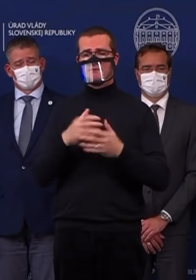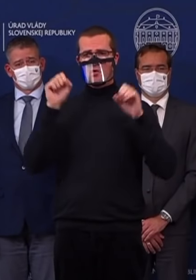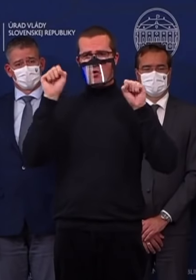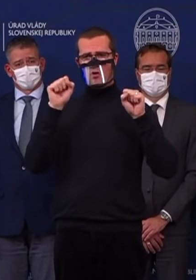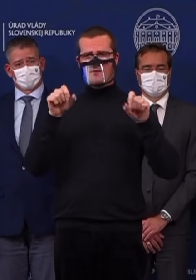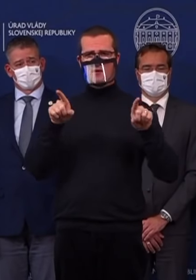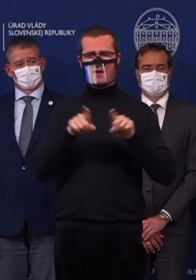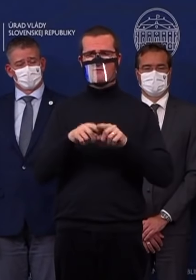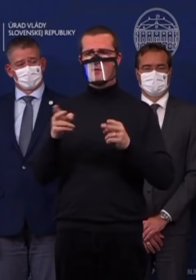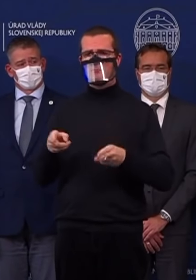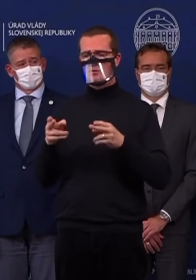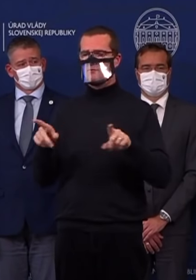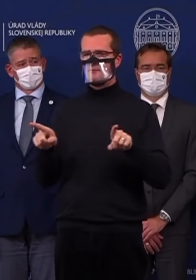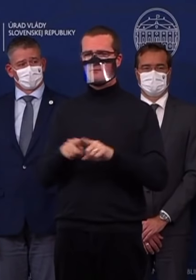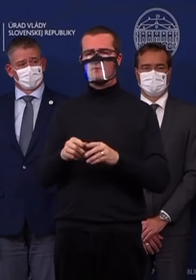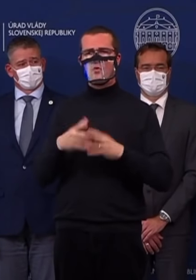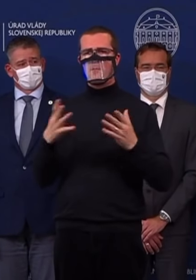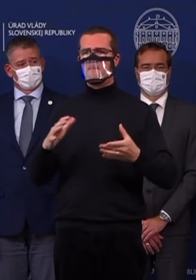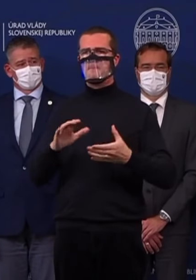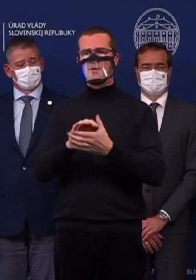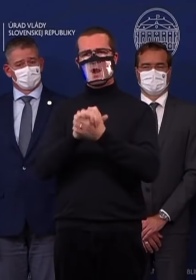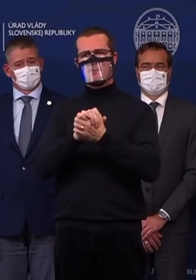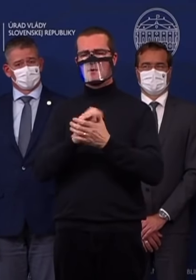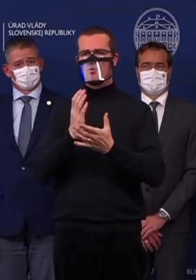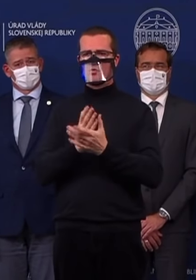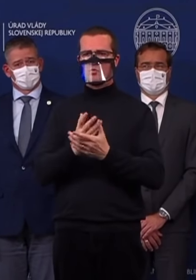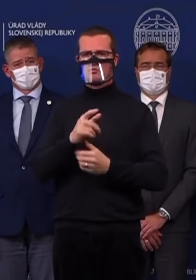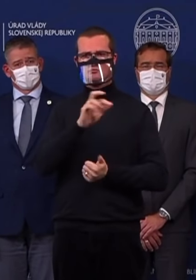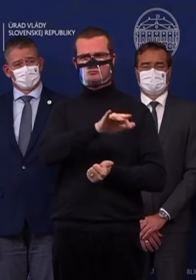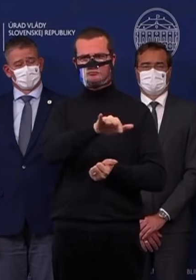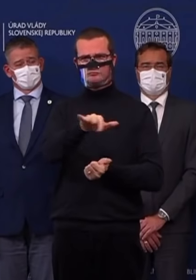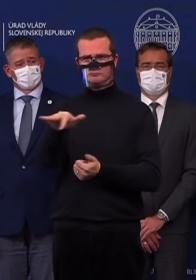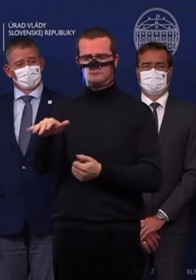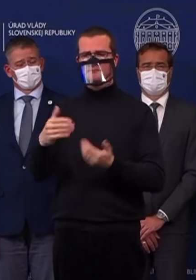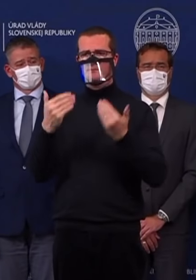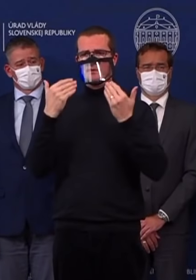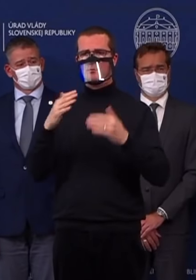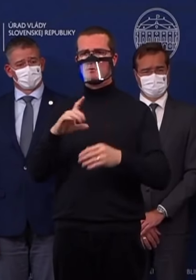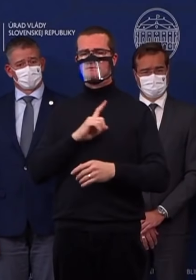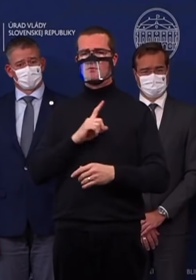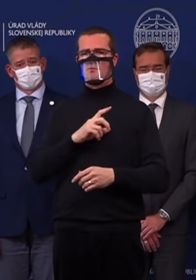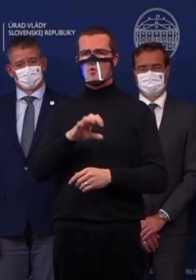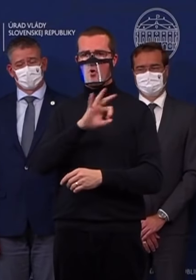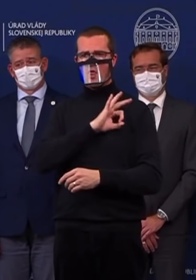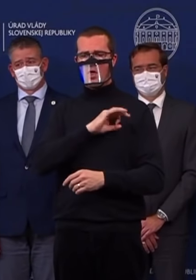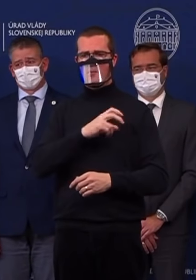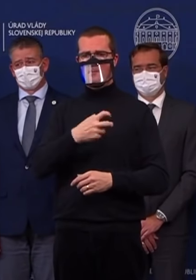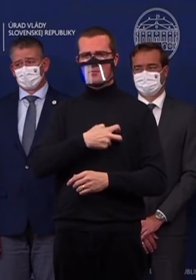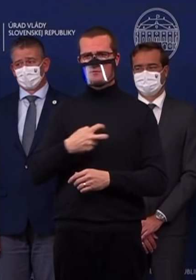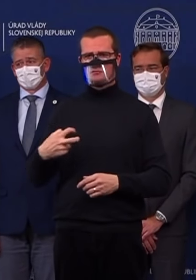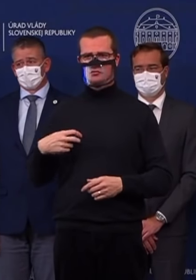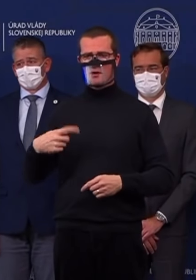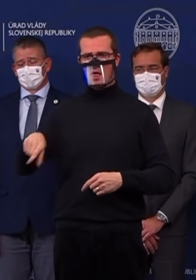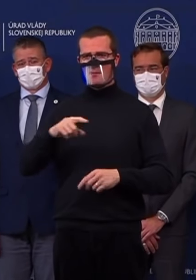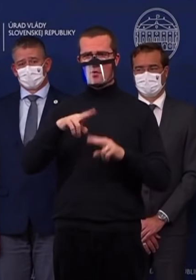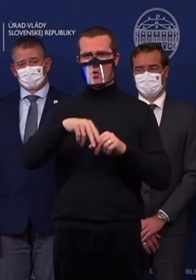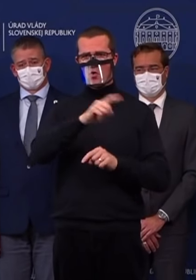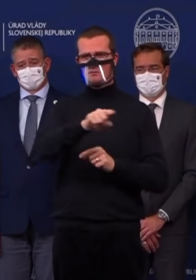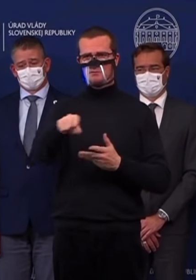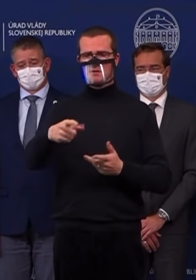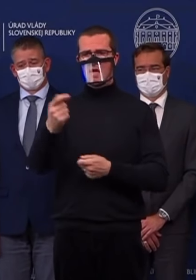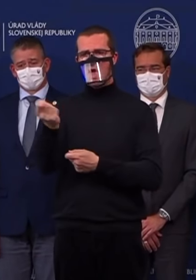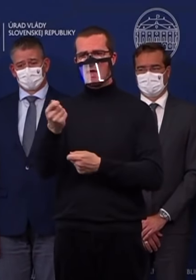v Bardejove. Máme obrovské množstvo priateľov armády. Ďakujem svojim kolegom profesionálom z ostatných zborov,